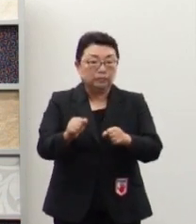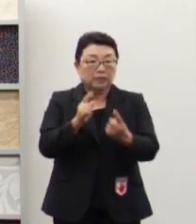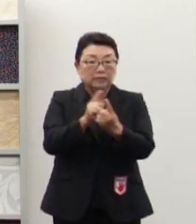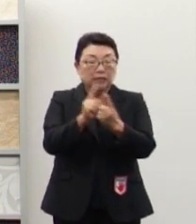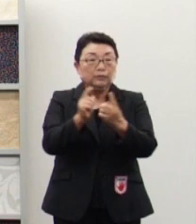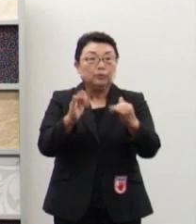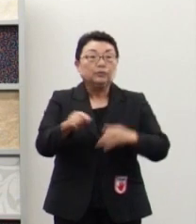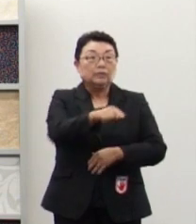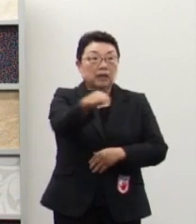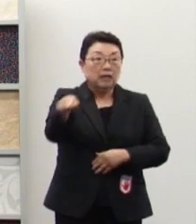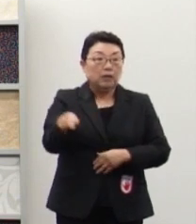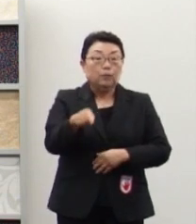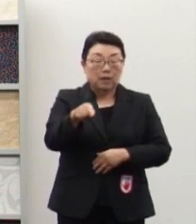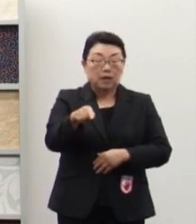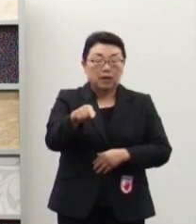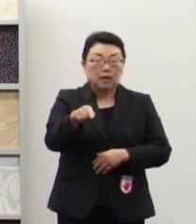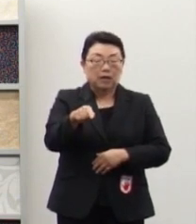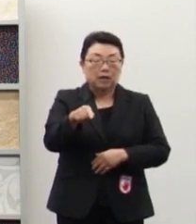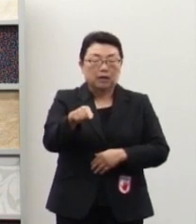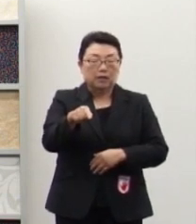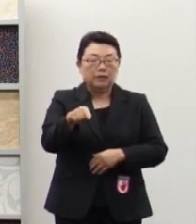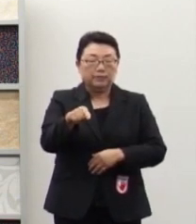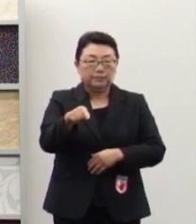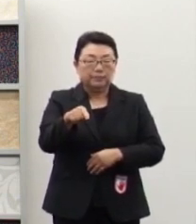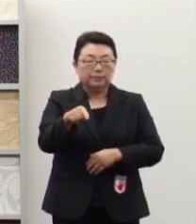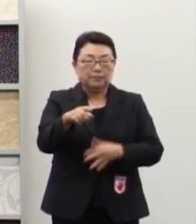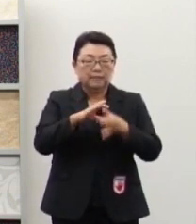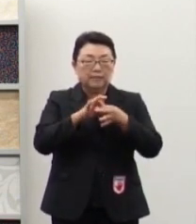ましてはご自宅で、